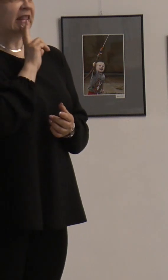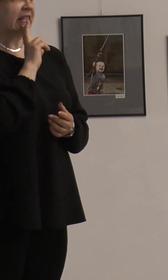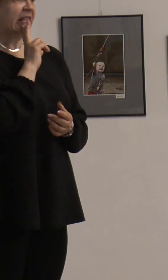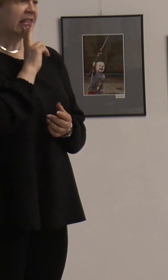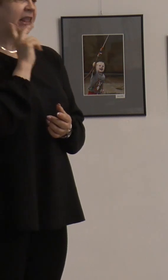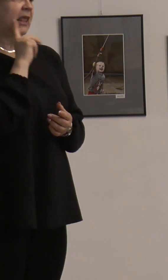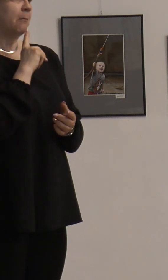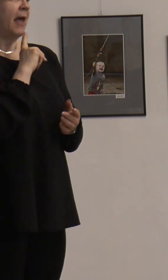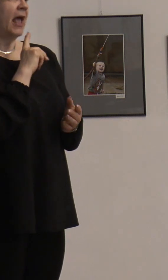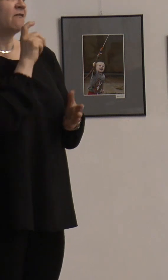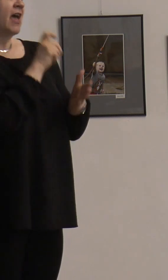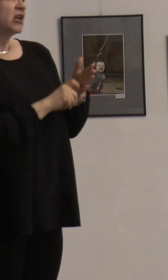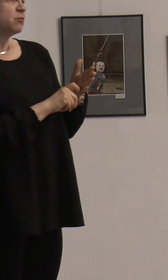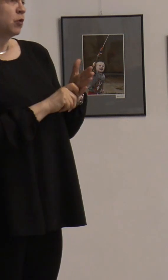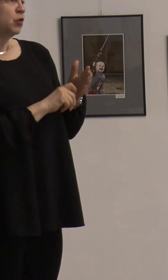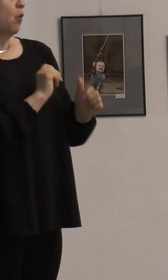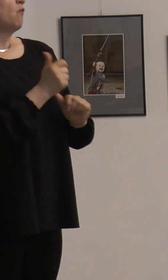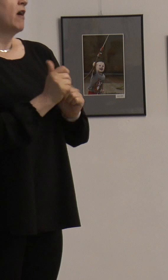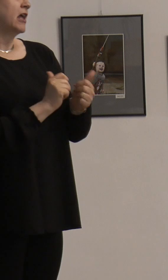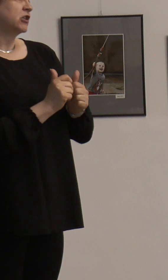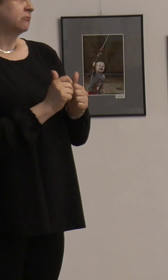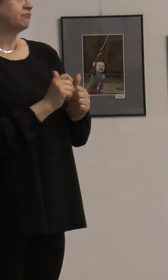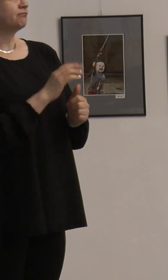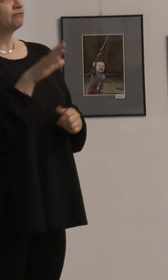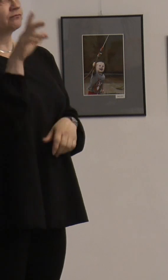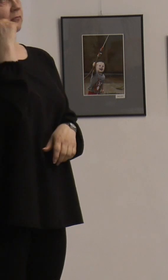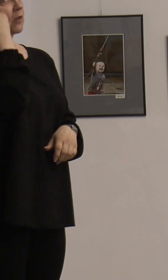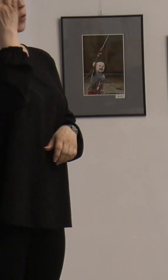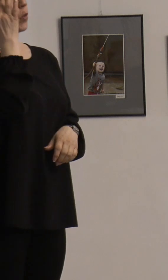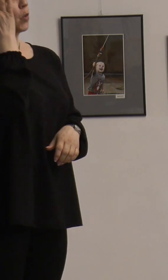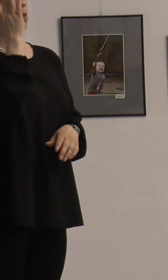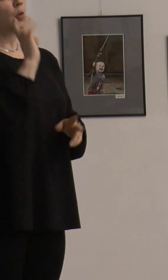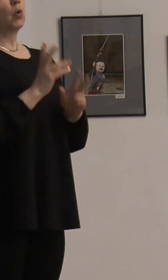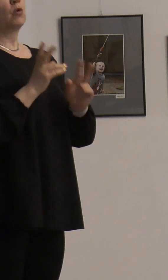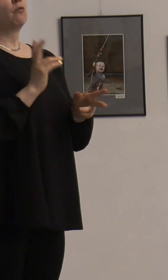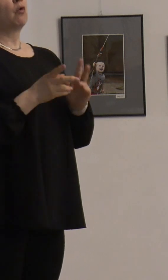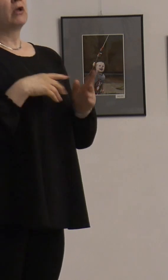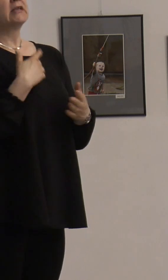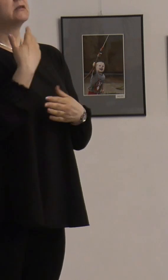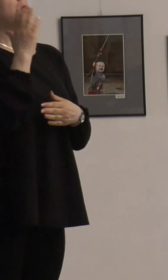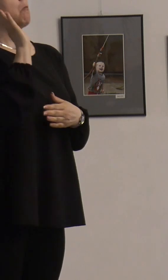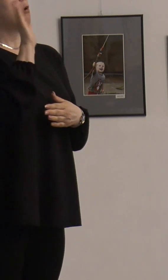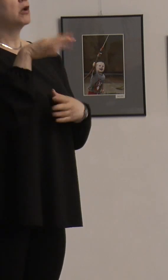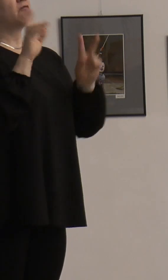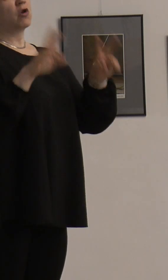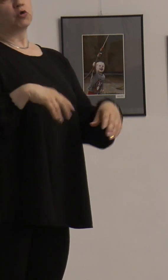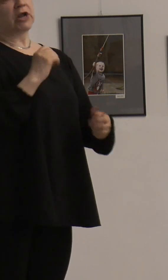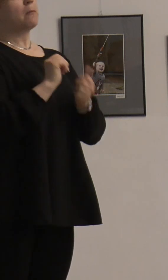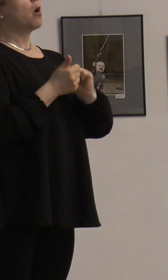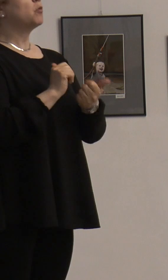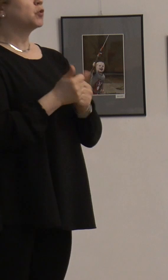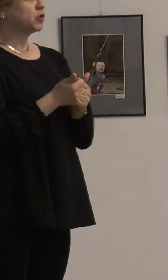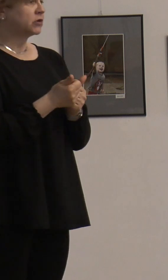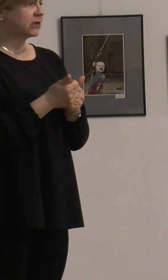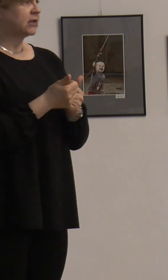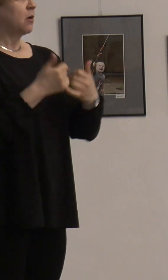versmondó versenye. És bizony elgondolkodtam, hogy hogy fog ez majd a valóságban működni.